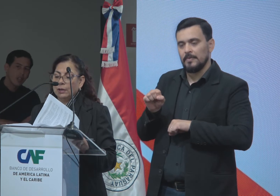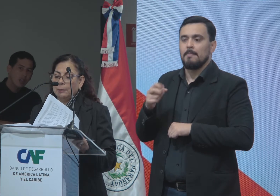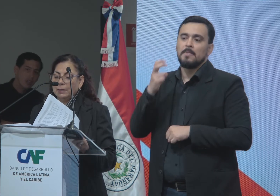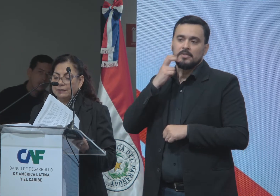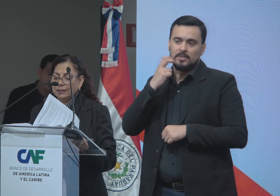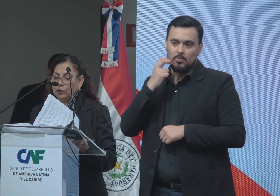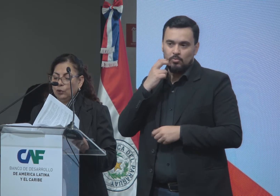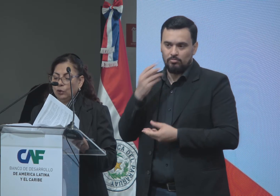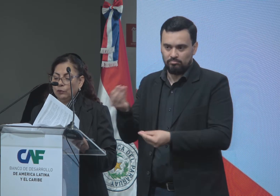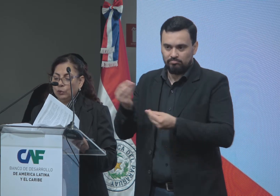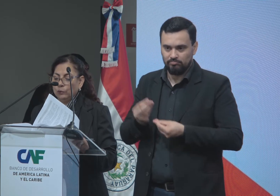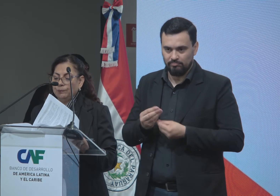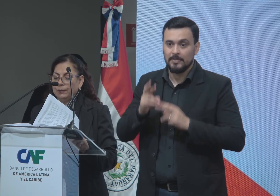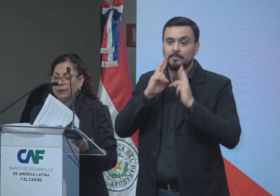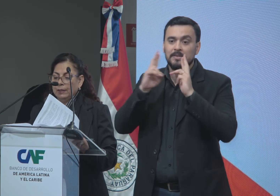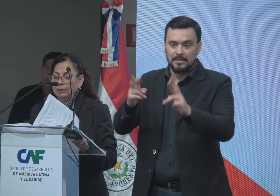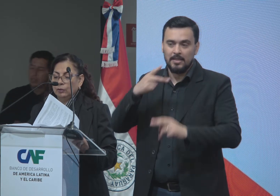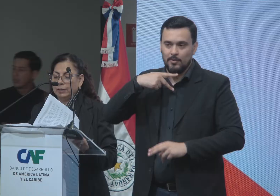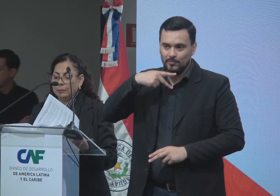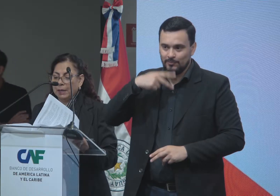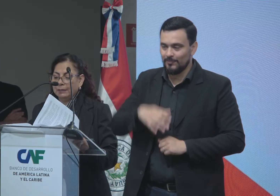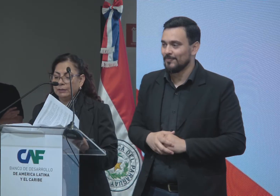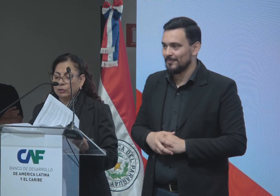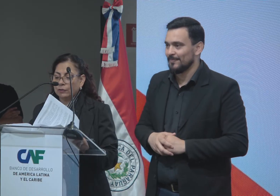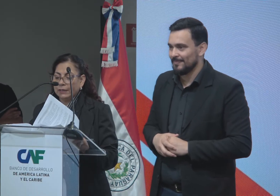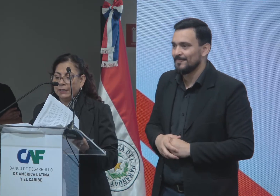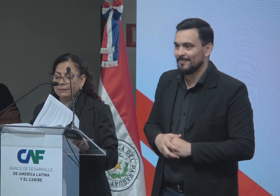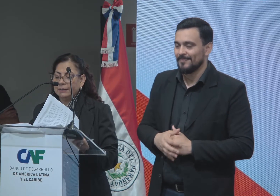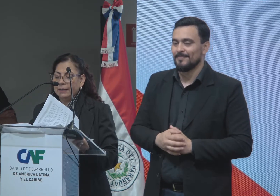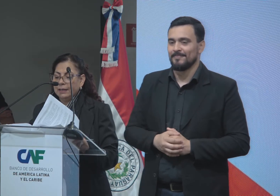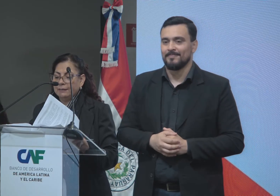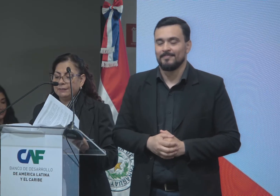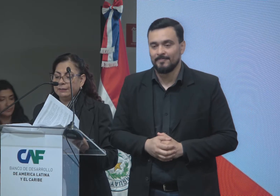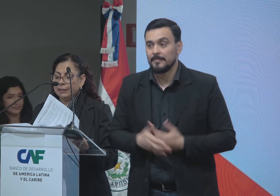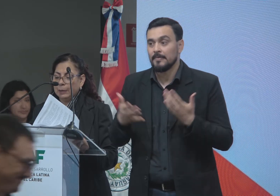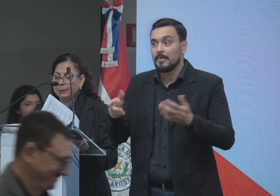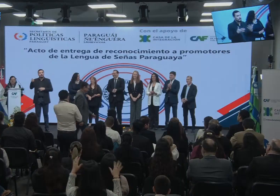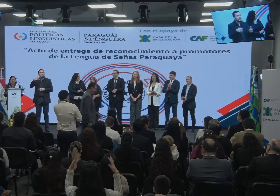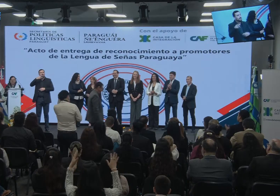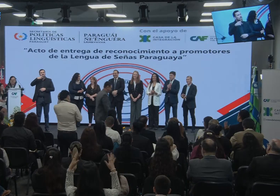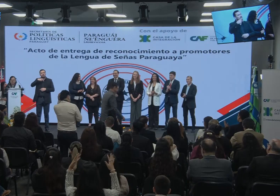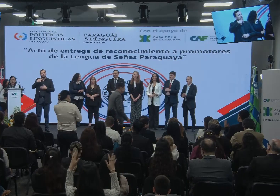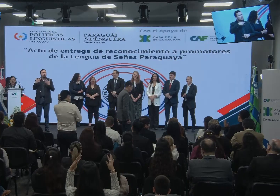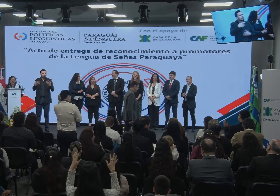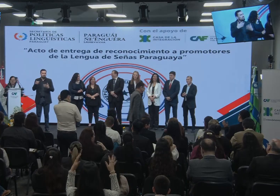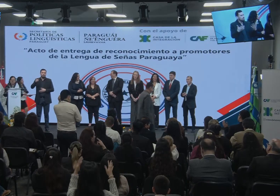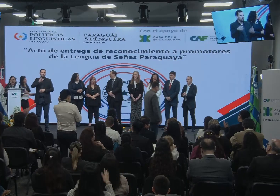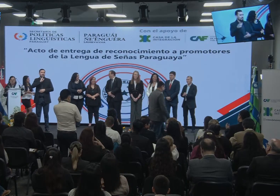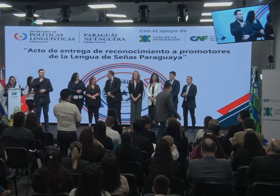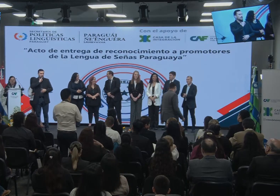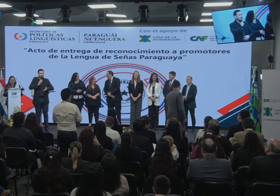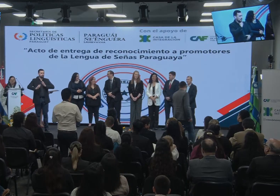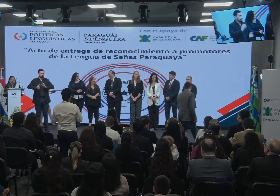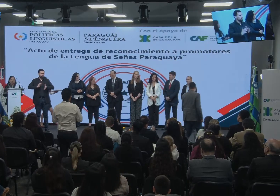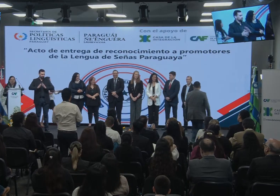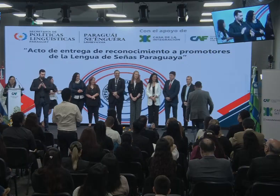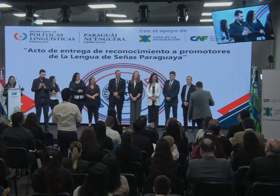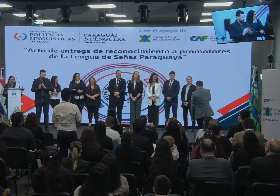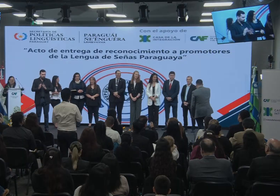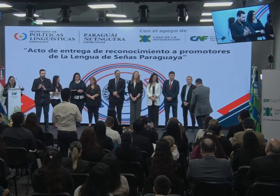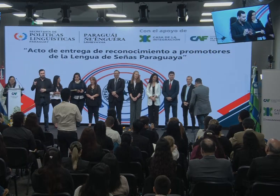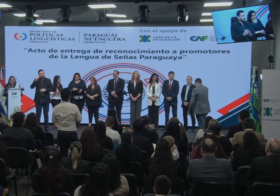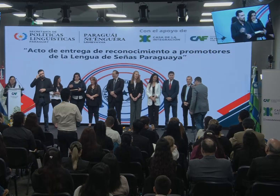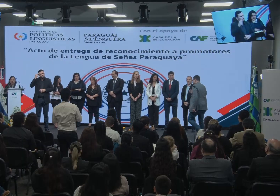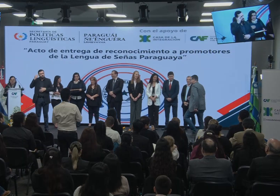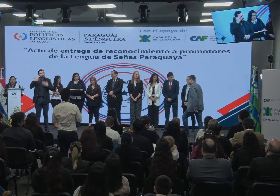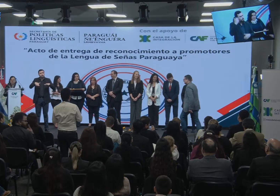señor Marcelo Guaiburú. Don Germán Rodríguez es intérprete en lengua de señas paraguaya, con